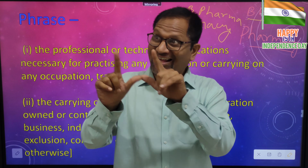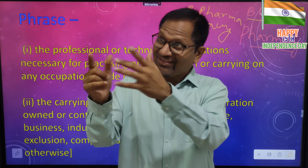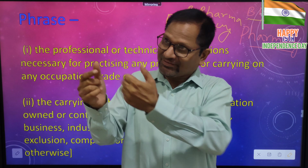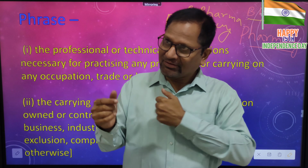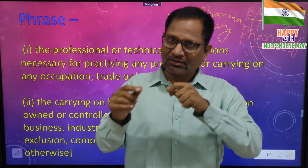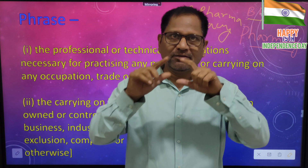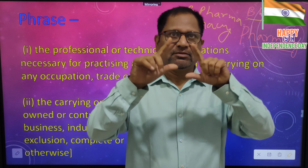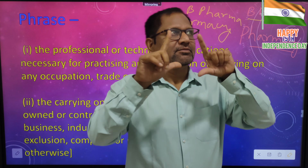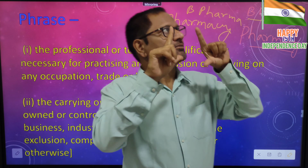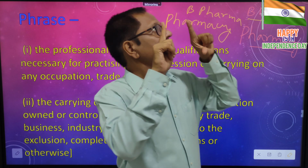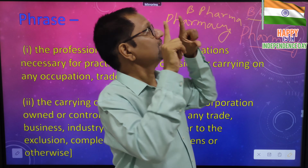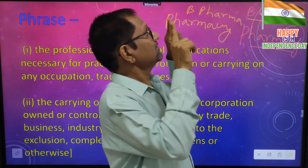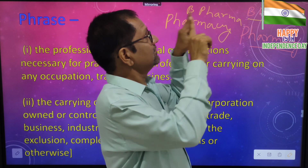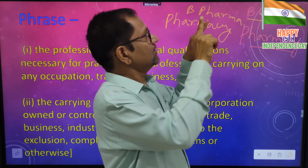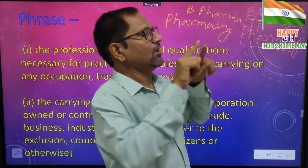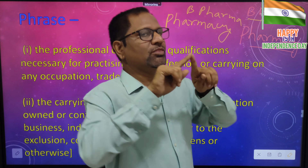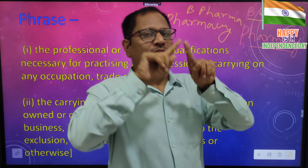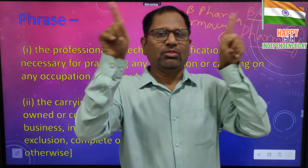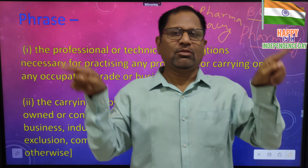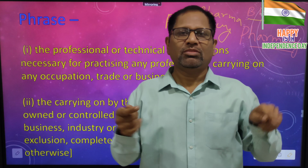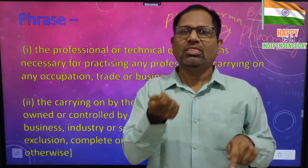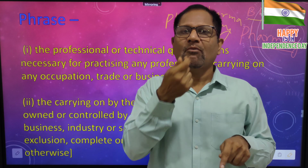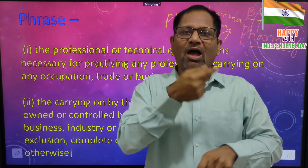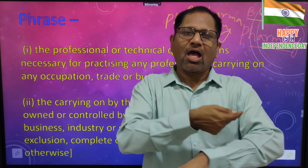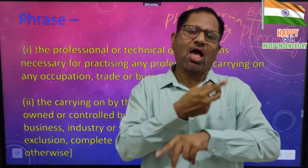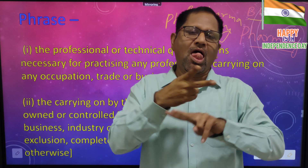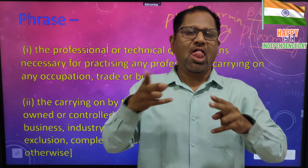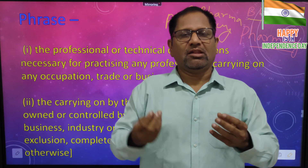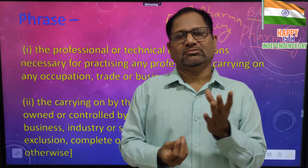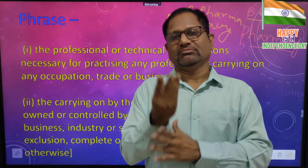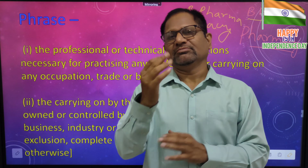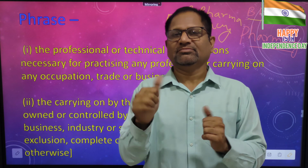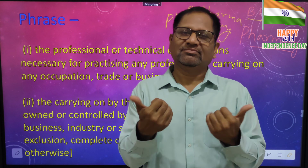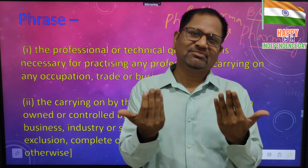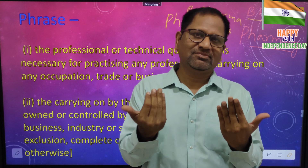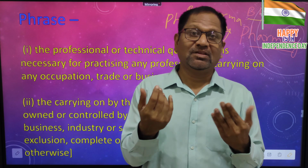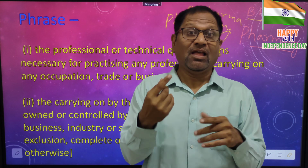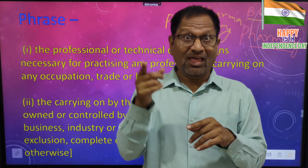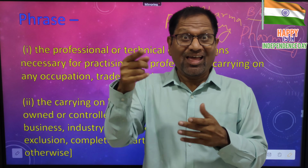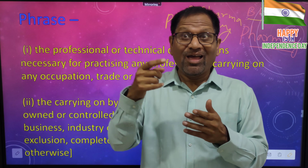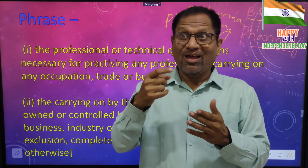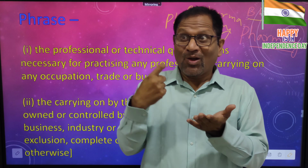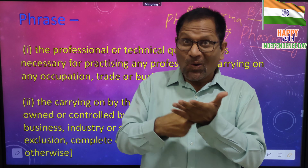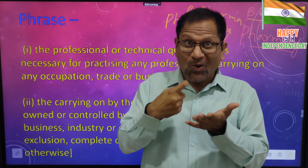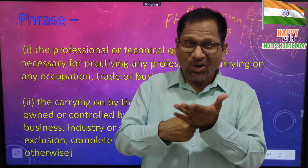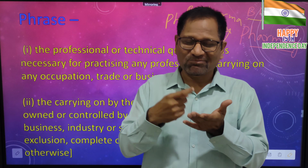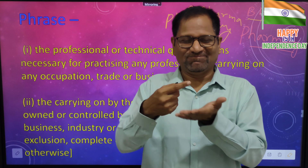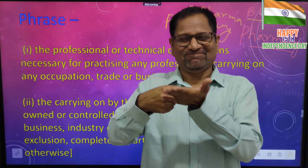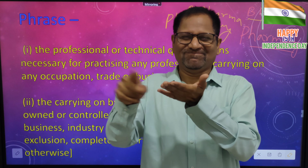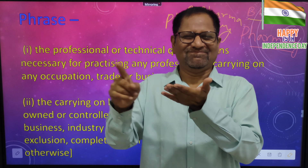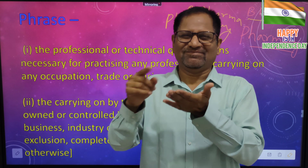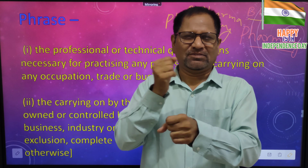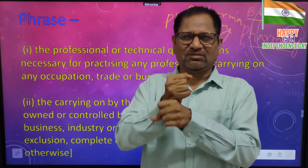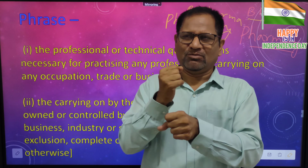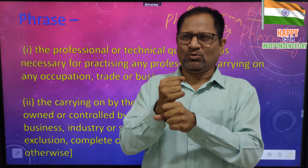खोलना चाहते हैं। लाइसेंस आप खोल के फिर वो जो परमिशन है वो मेडिकल स्टोर पर लगाएंगे, तब आप ये काम कर सकते हैं। वो